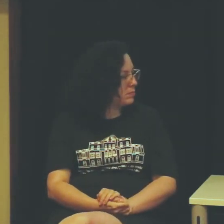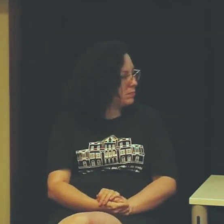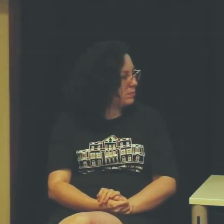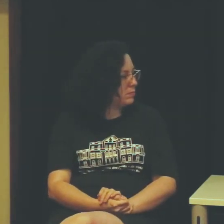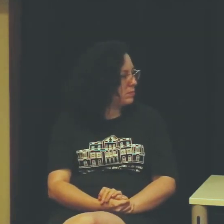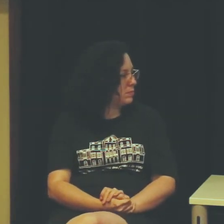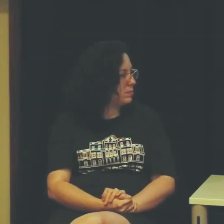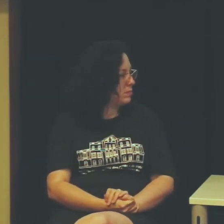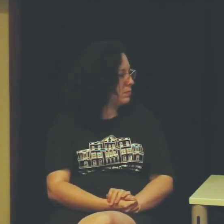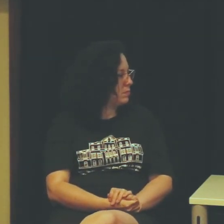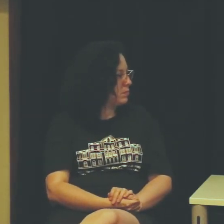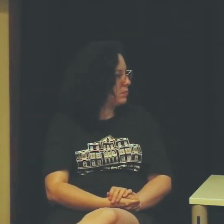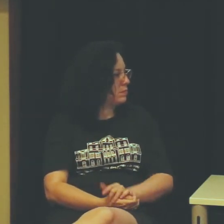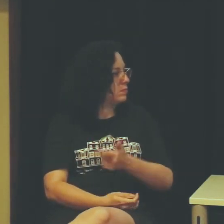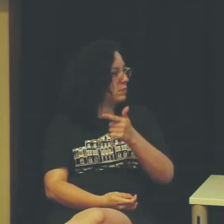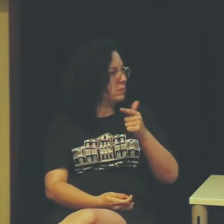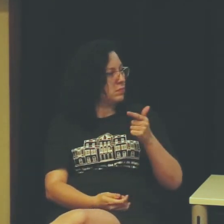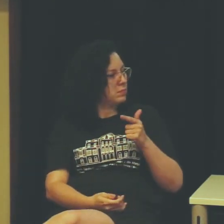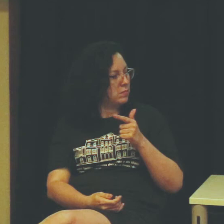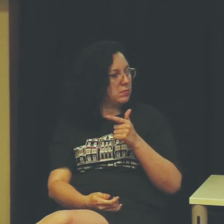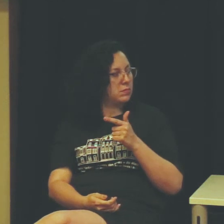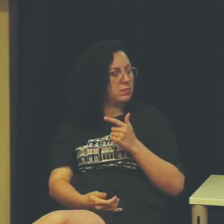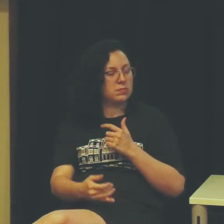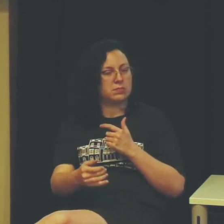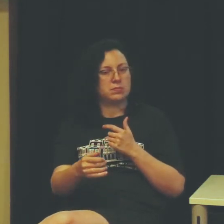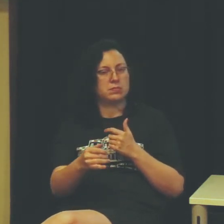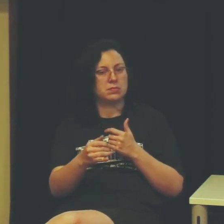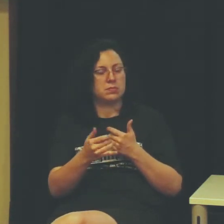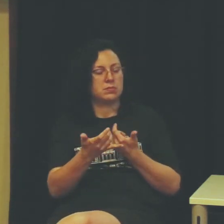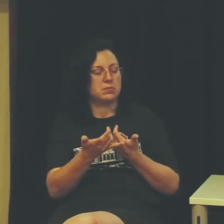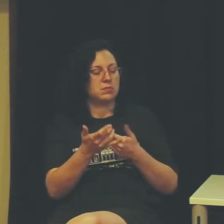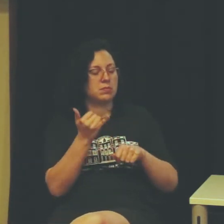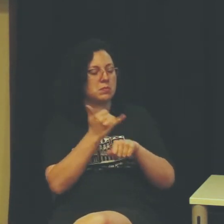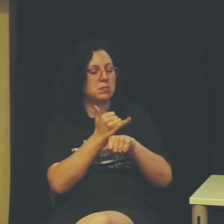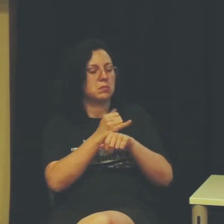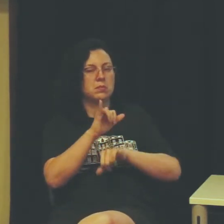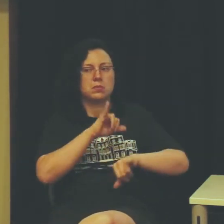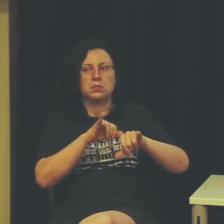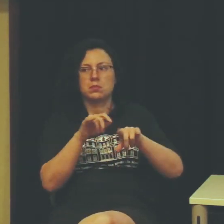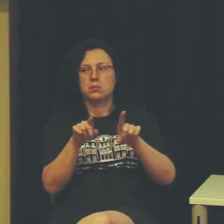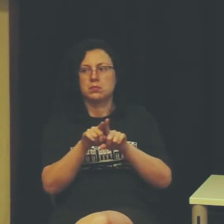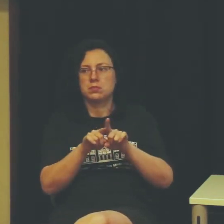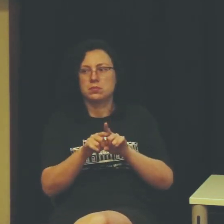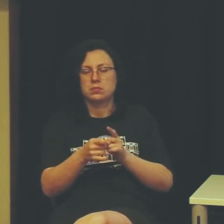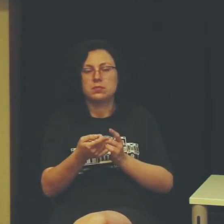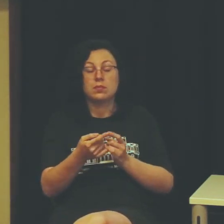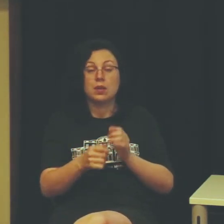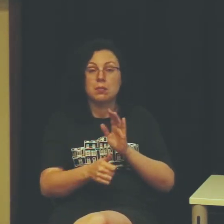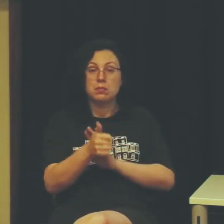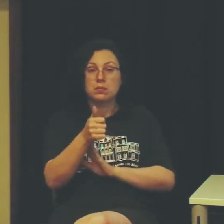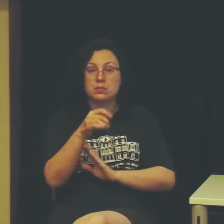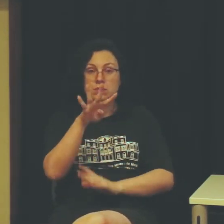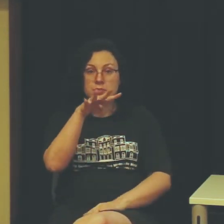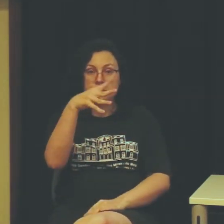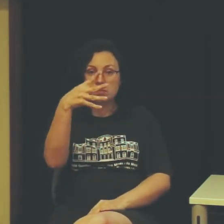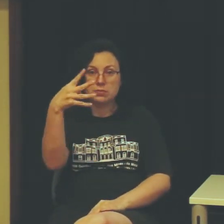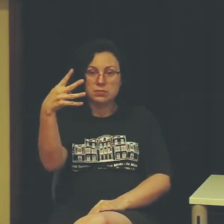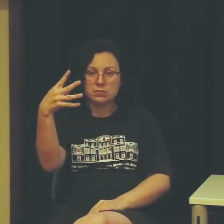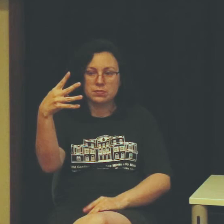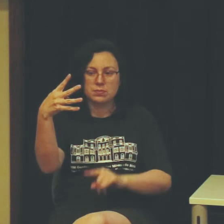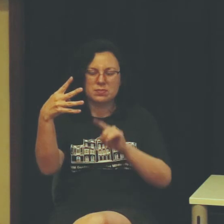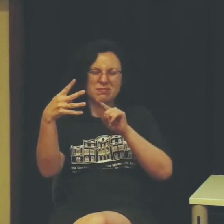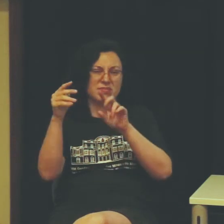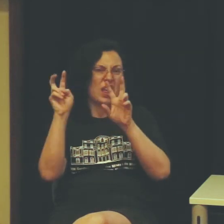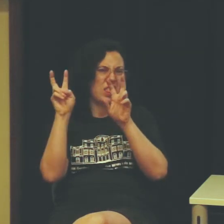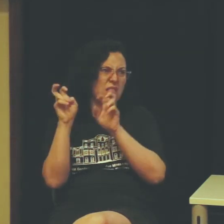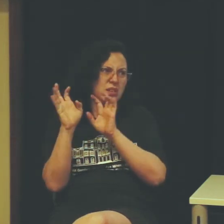né, em estudos de ossos, minerais e elementos químicos, que Berzelius fez a primeira tabela periódica, digamos assim, tabela periódica